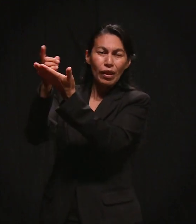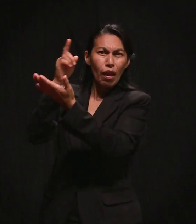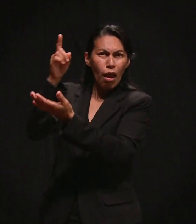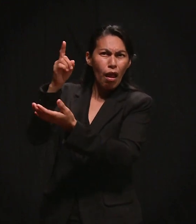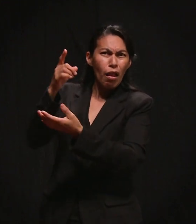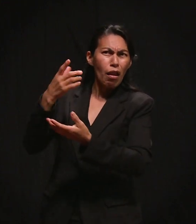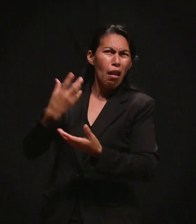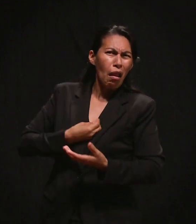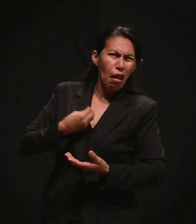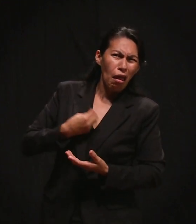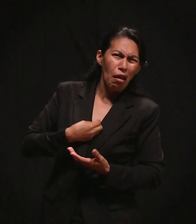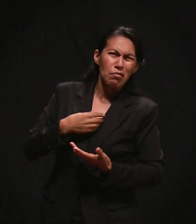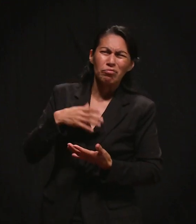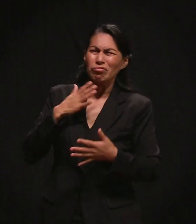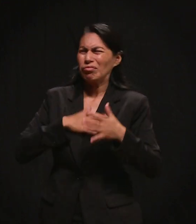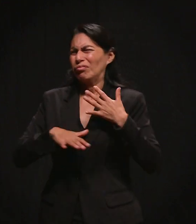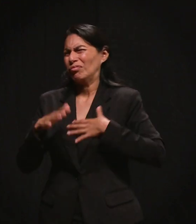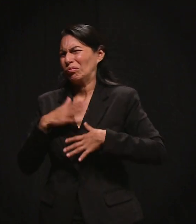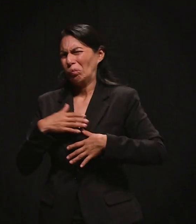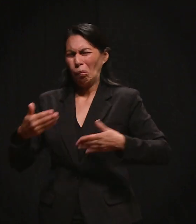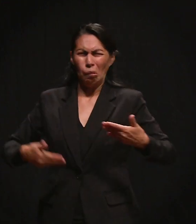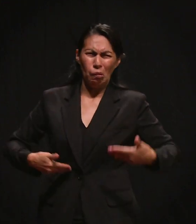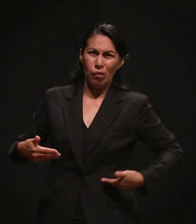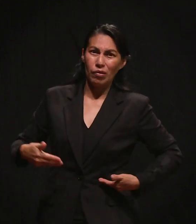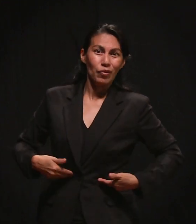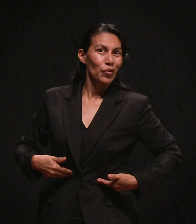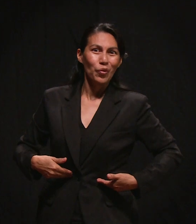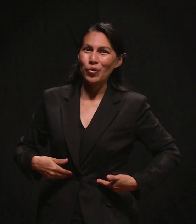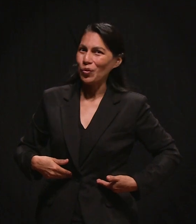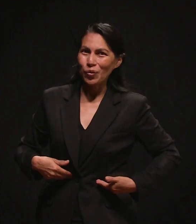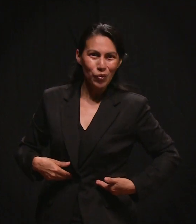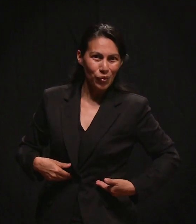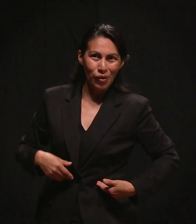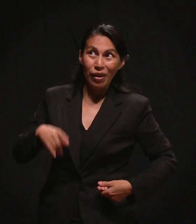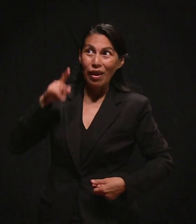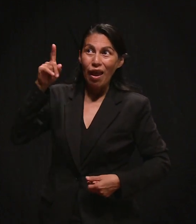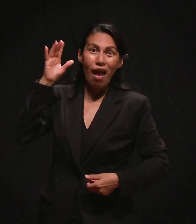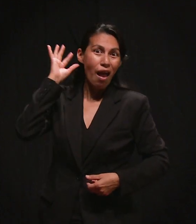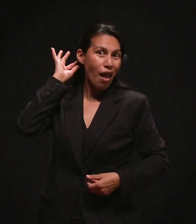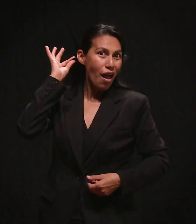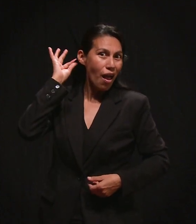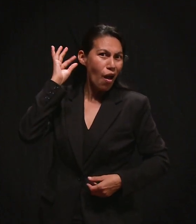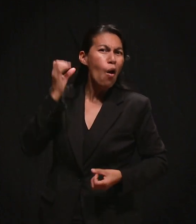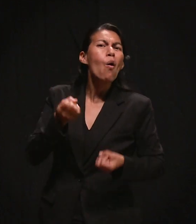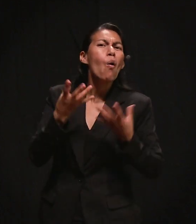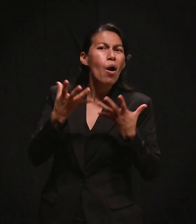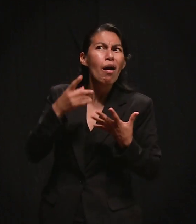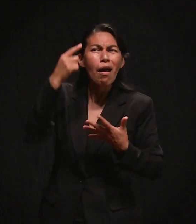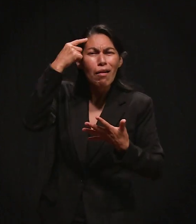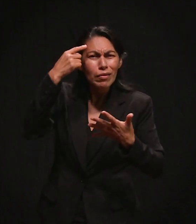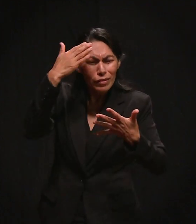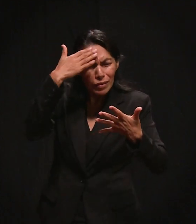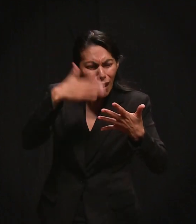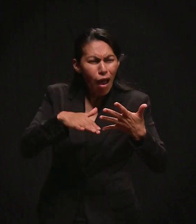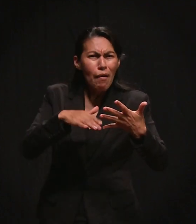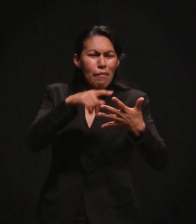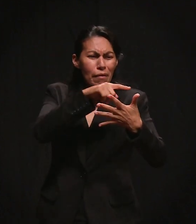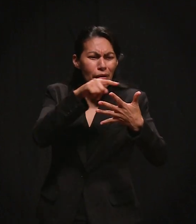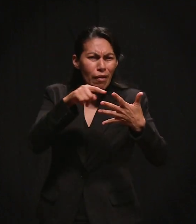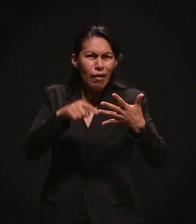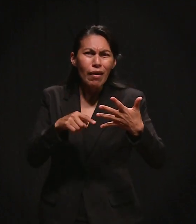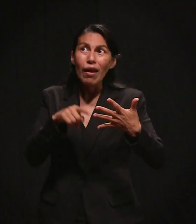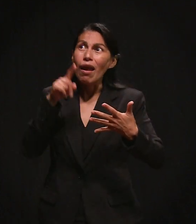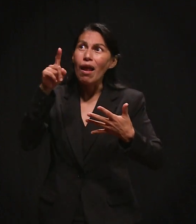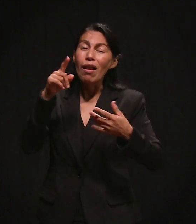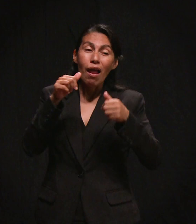vuestra cabeza no es indiferente a las necesidades de sus hijos. Es que el Señor es muy